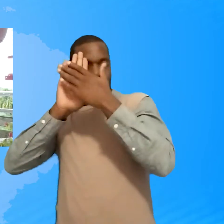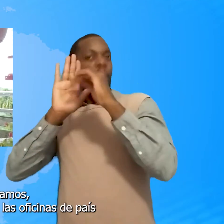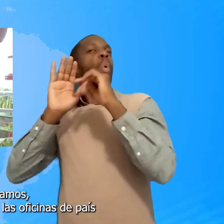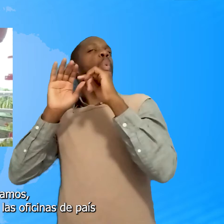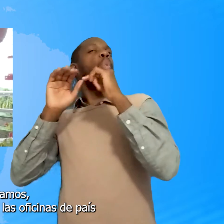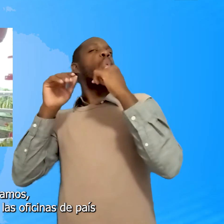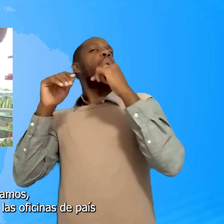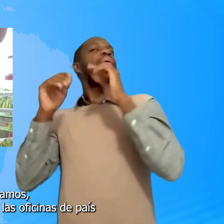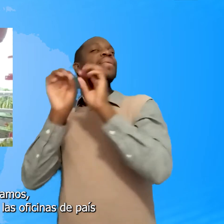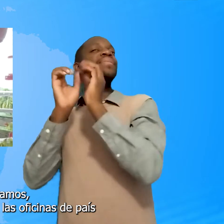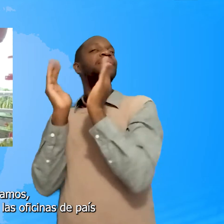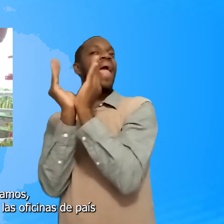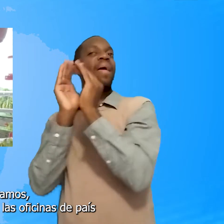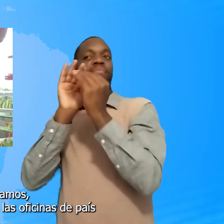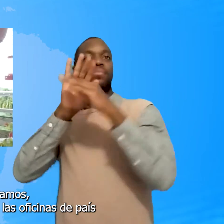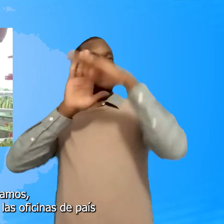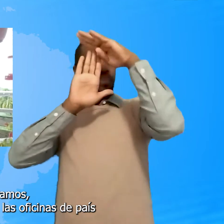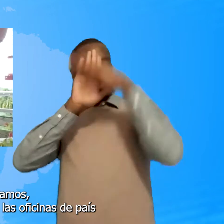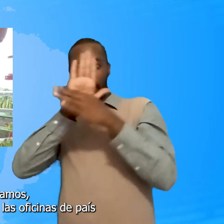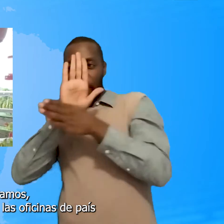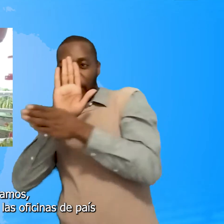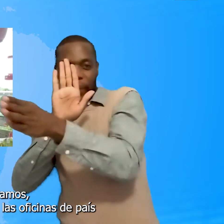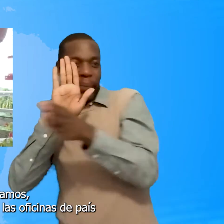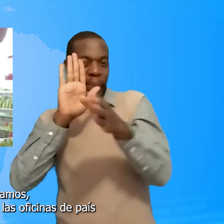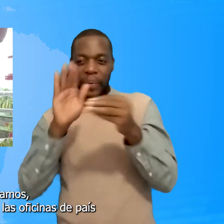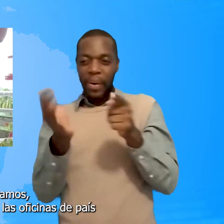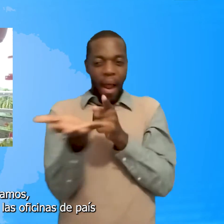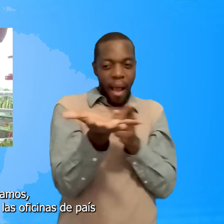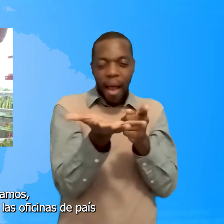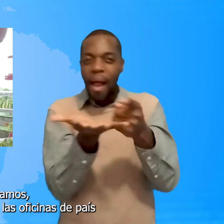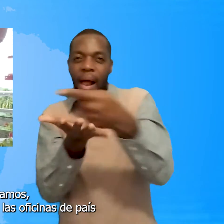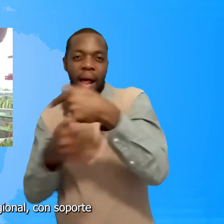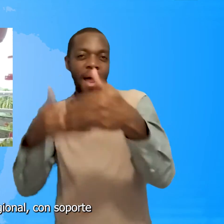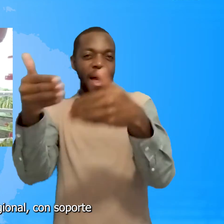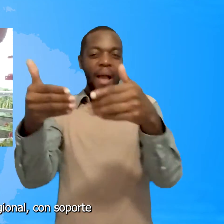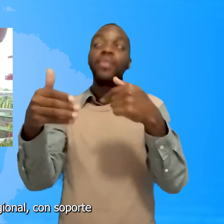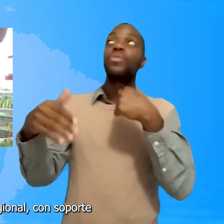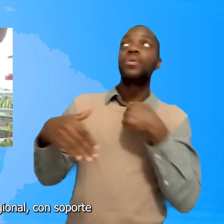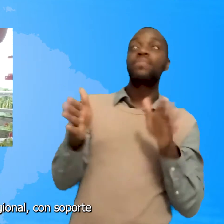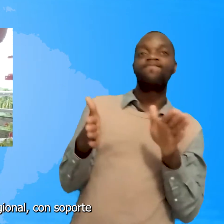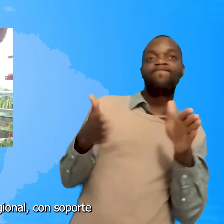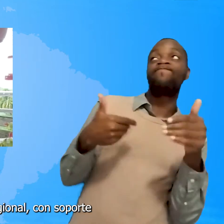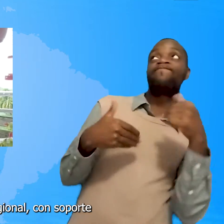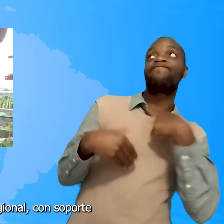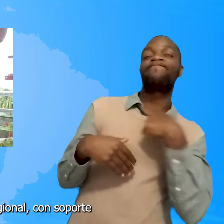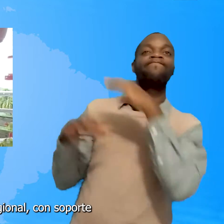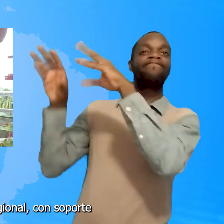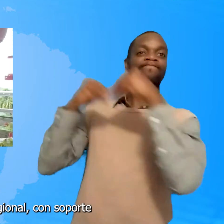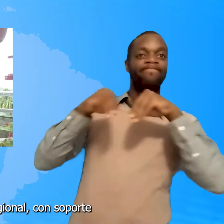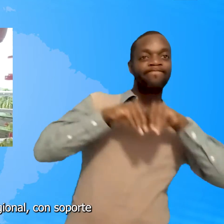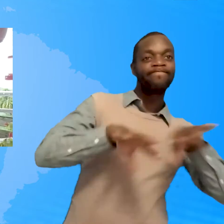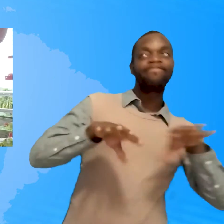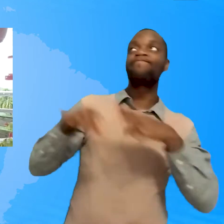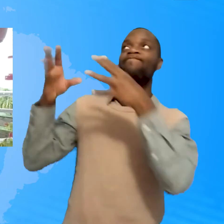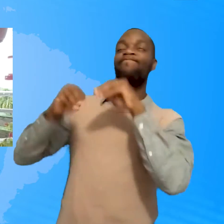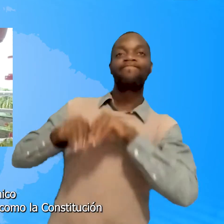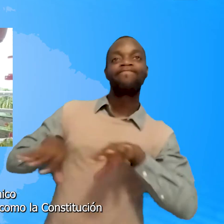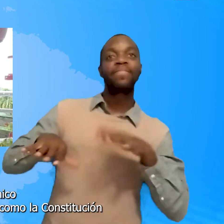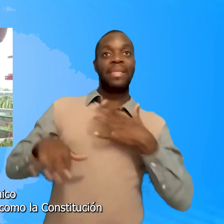cargo, lo acompañamos a las oficinas de país, desde la oficina regional, con